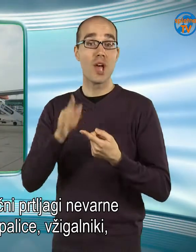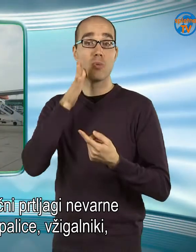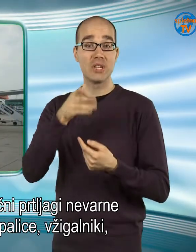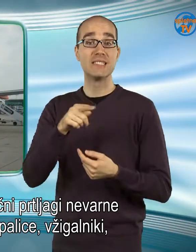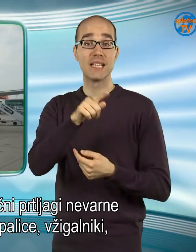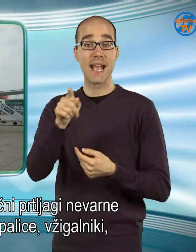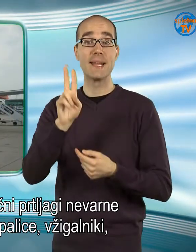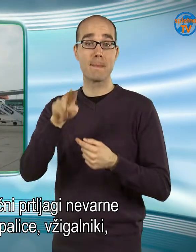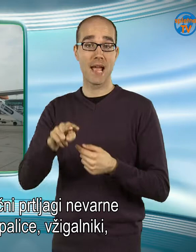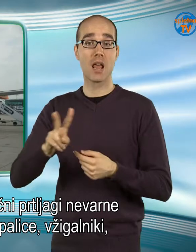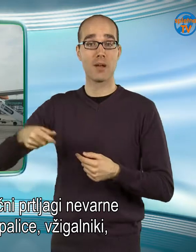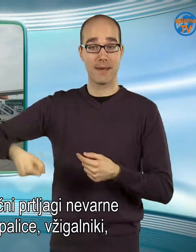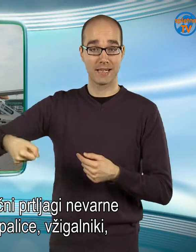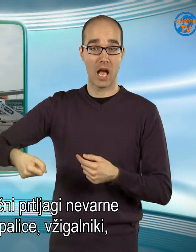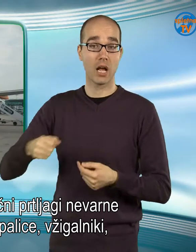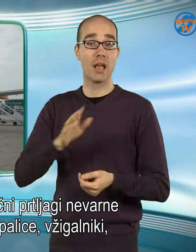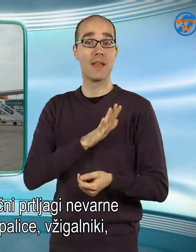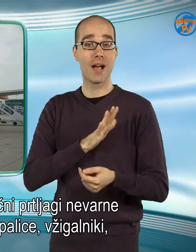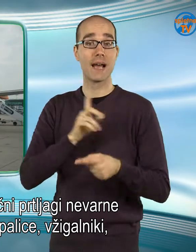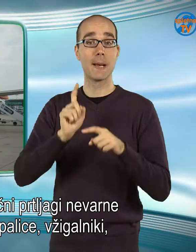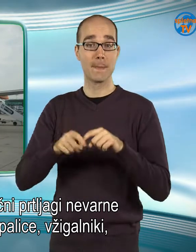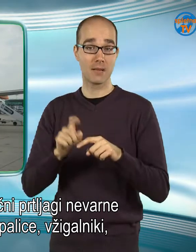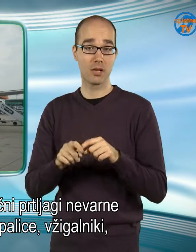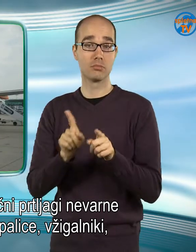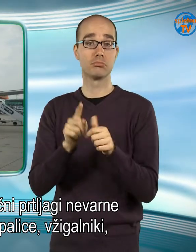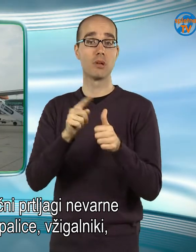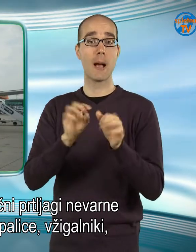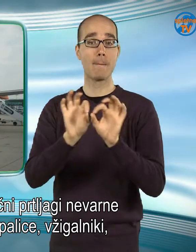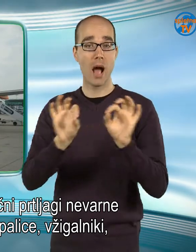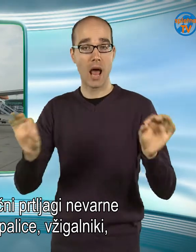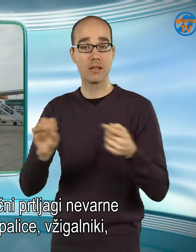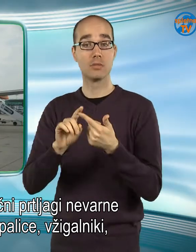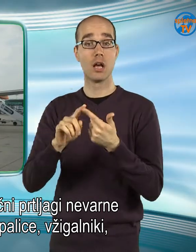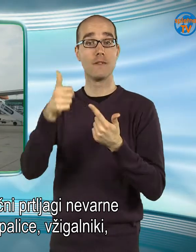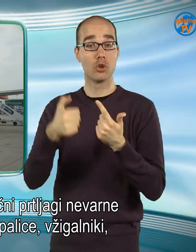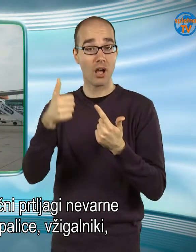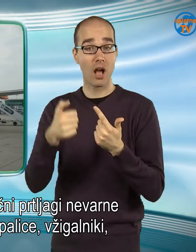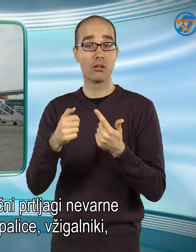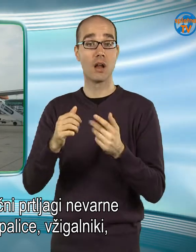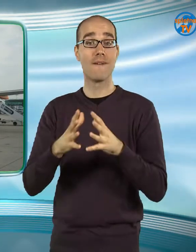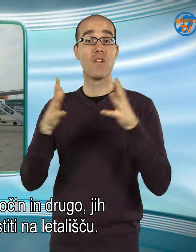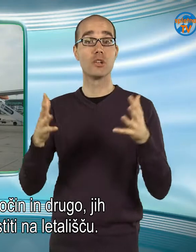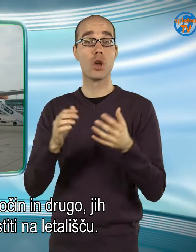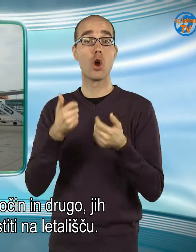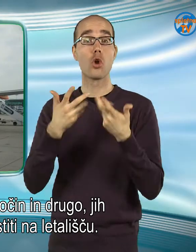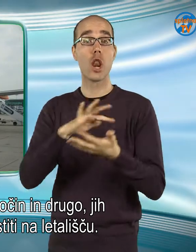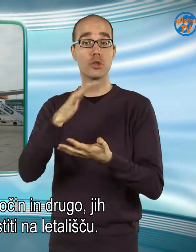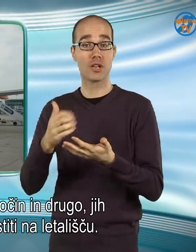boste imeli v ročni prtljagi nevarne predmete, kot so palice, vžigalniki, večje količine tekočin in ostalo,